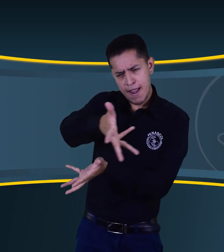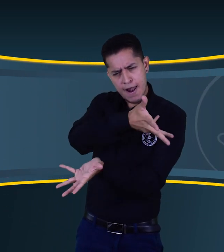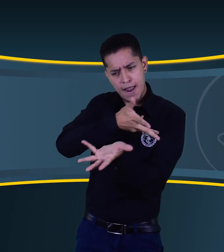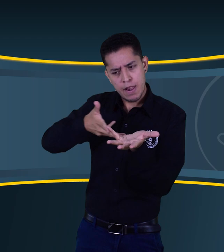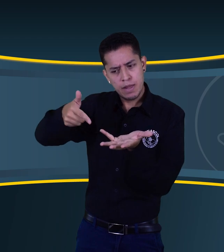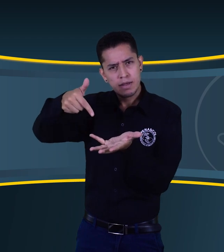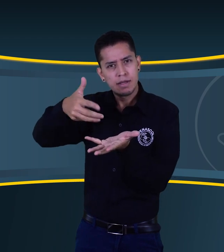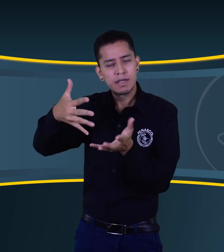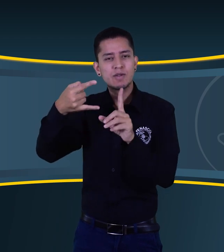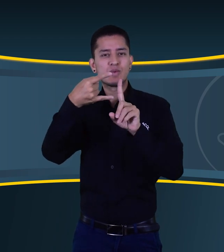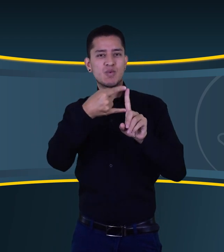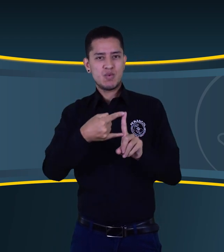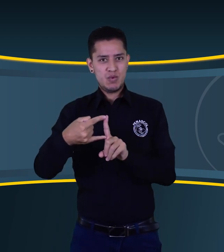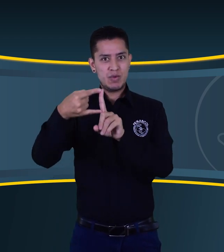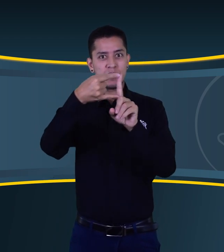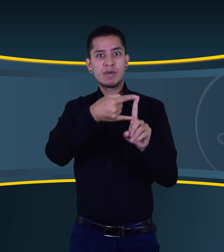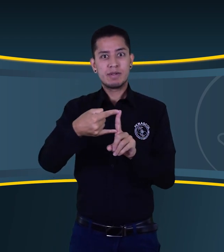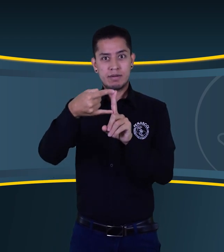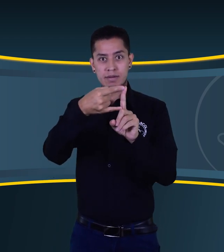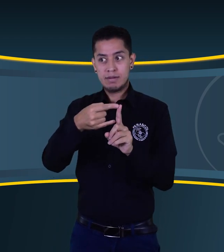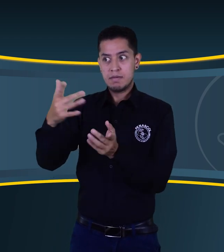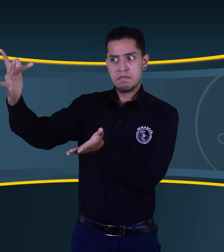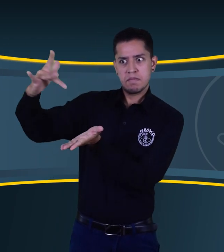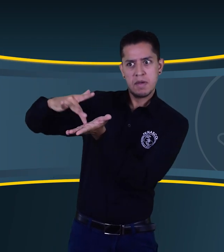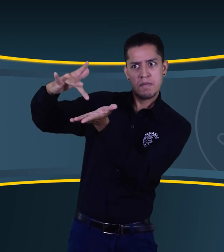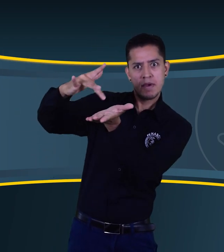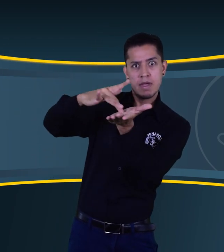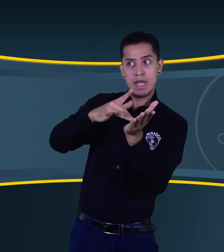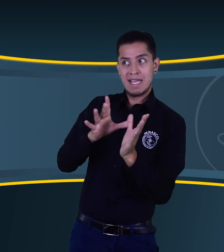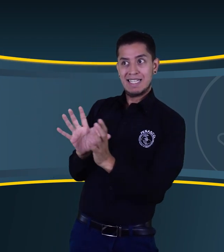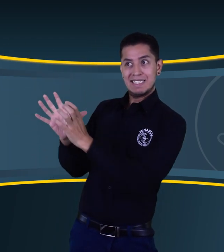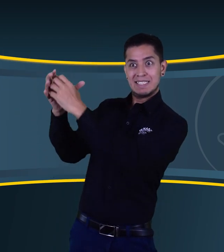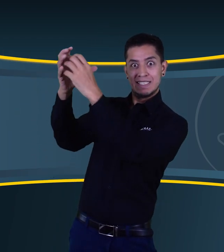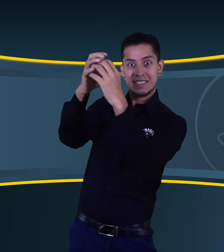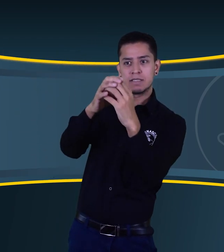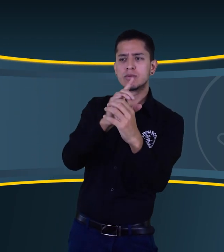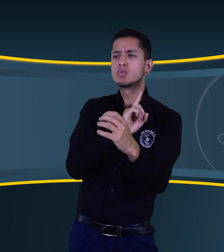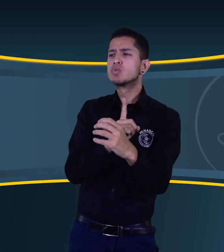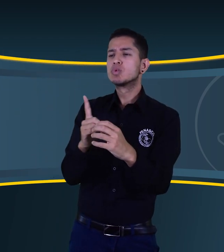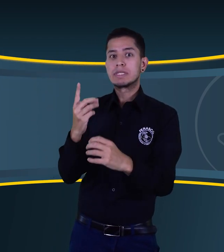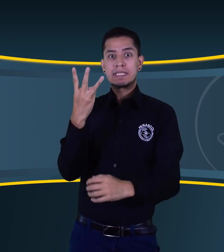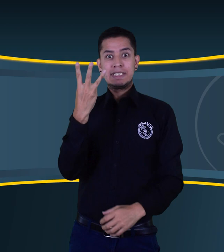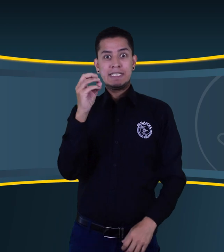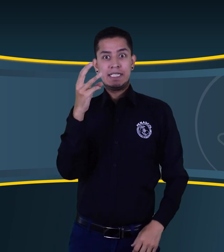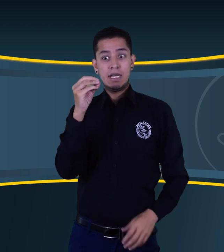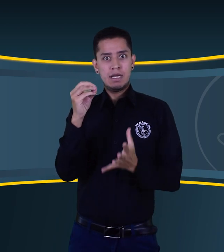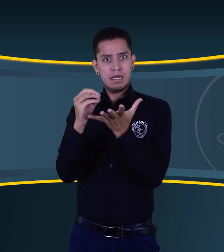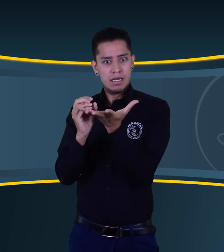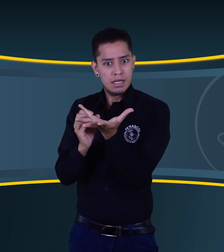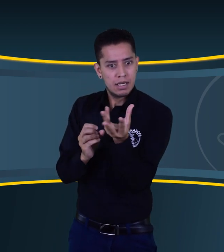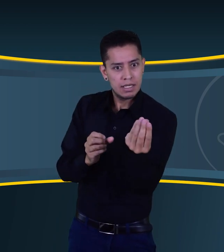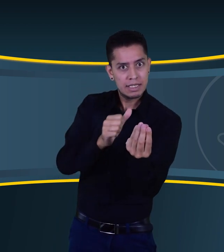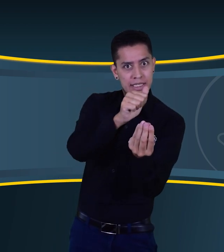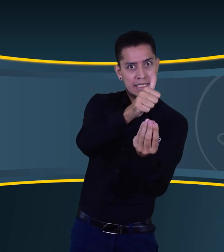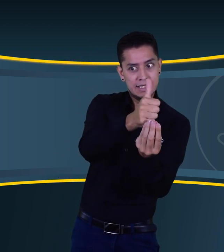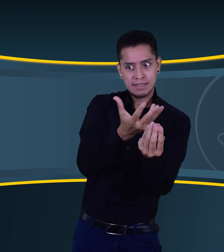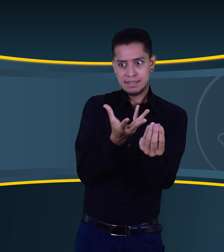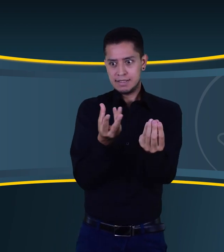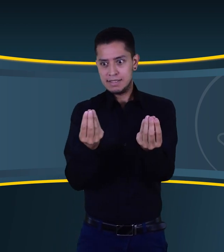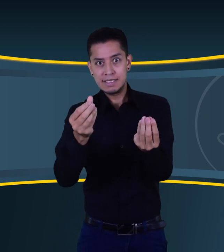es de Gran importancia este taller se orientó de manera simultánea por la plataforma zoom en donde se reunieron 30 asociaciones